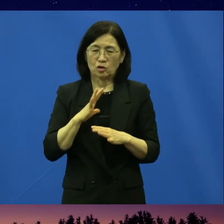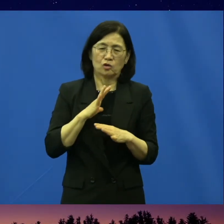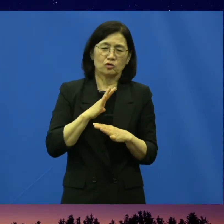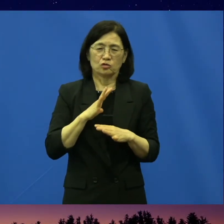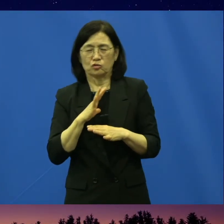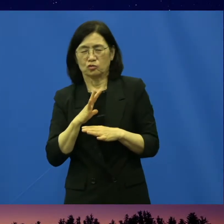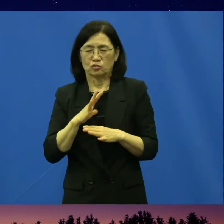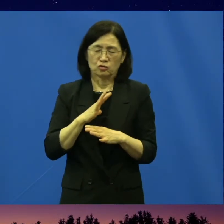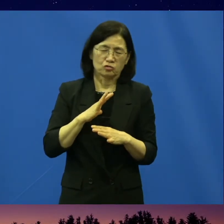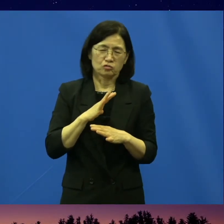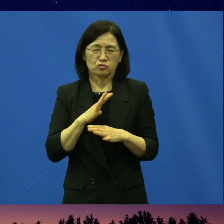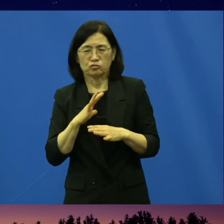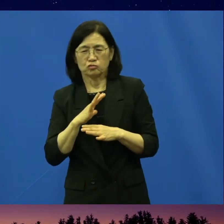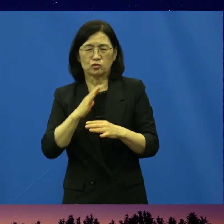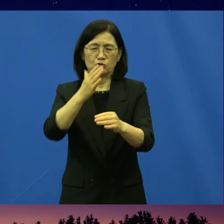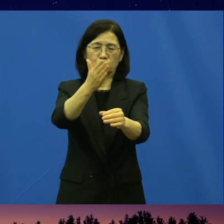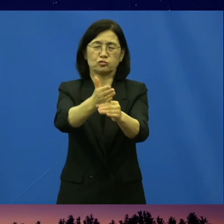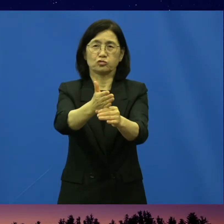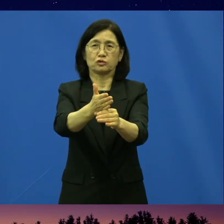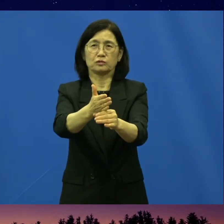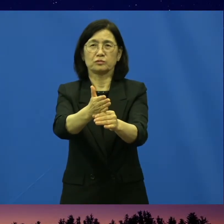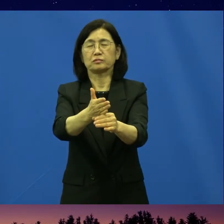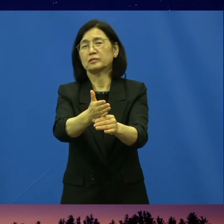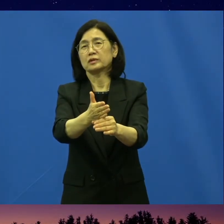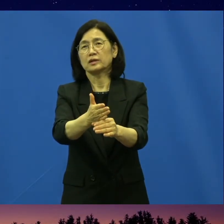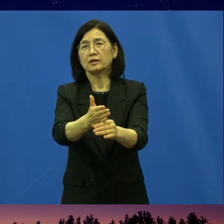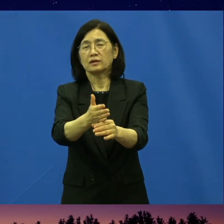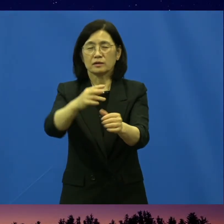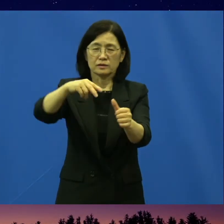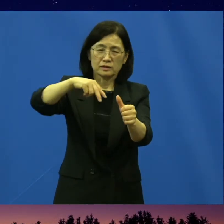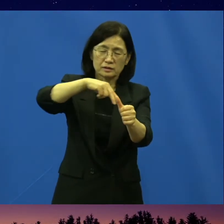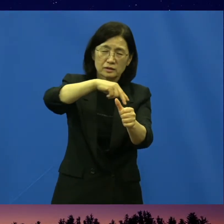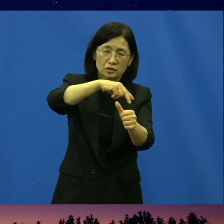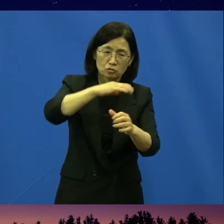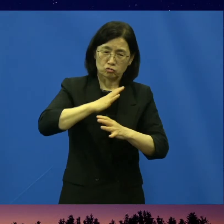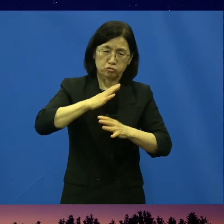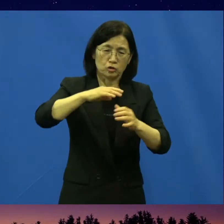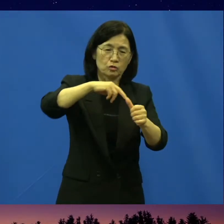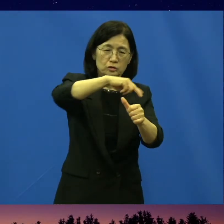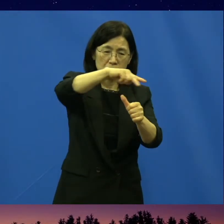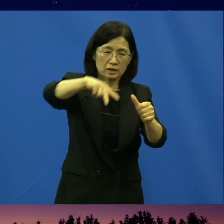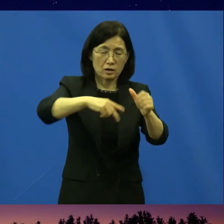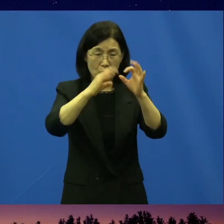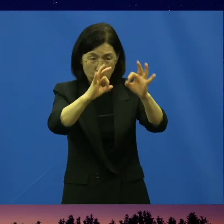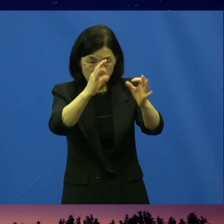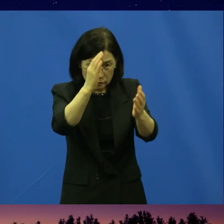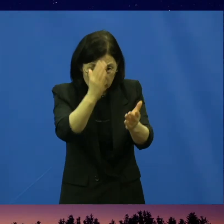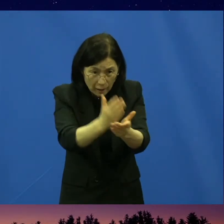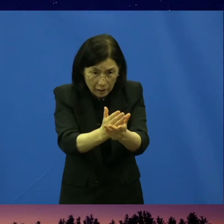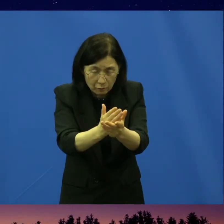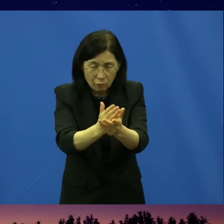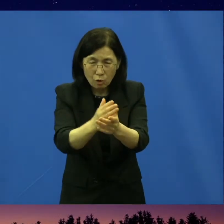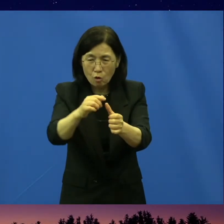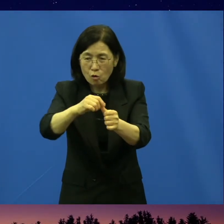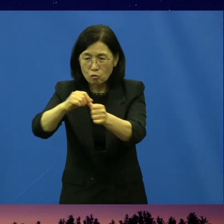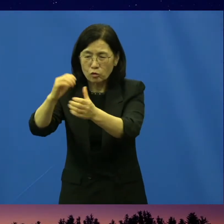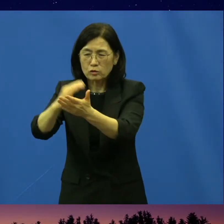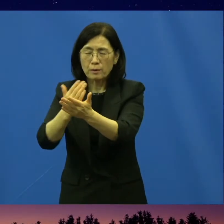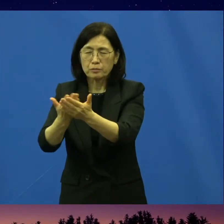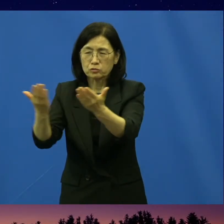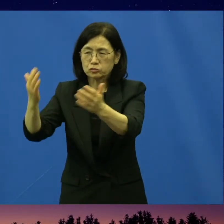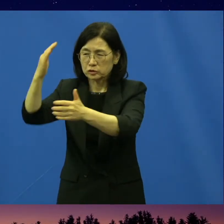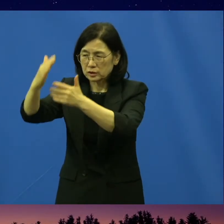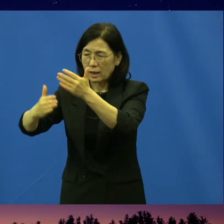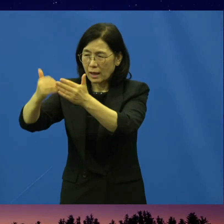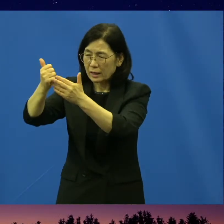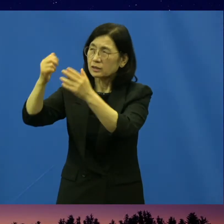그 모세가 그들에게 선포하는 거죠. 두려워하는 그 상황을 보지 말고 구원을 베푸시는 하나님을 바라보라. 구원을